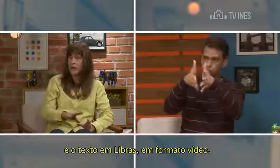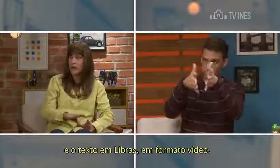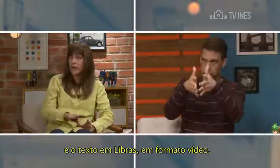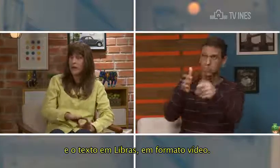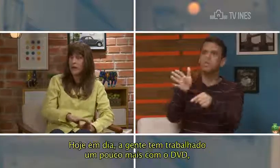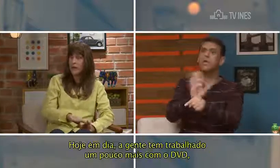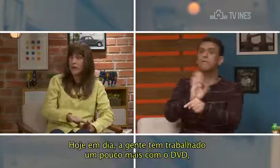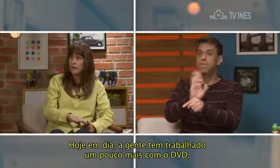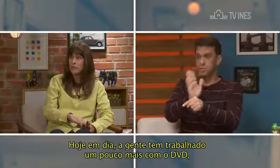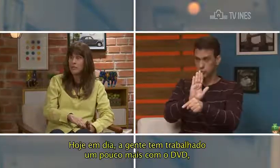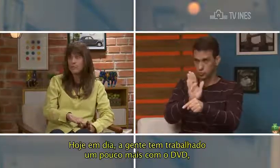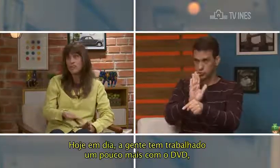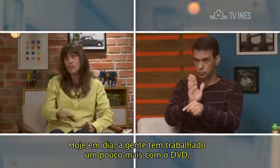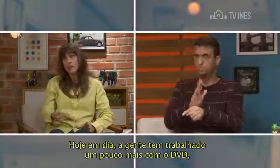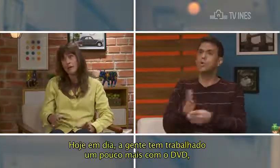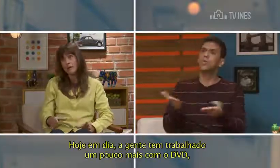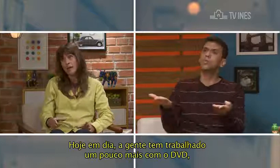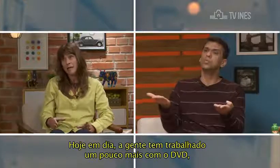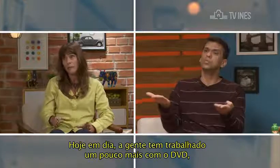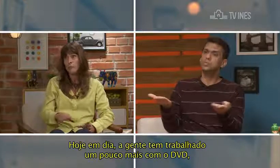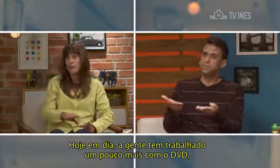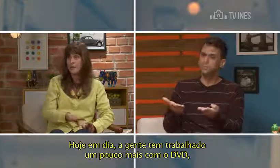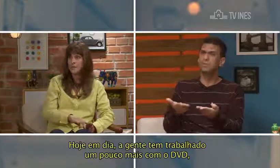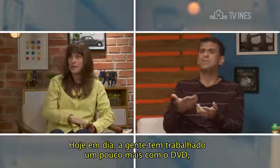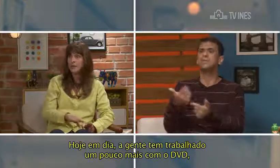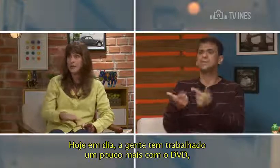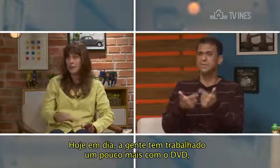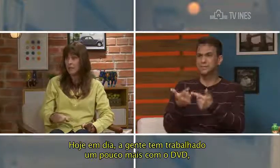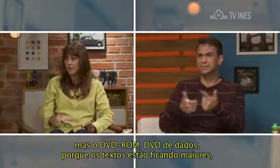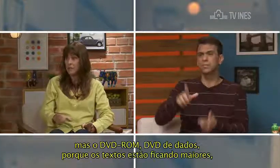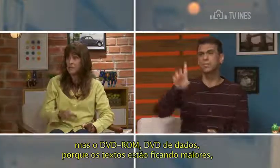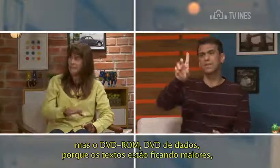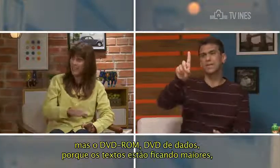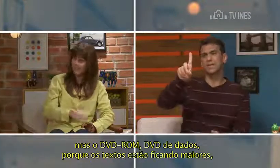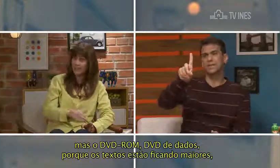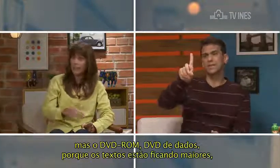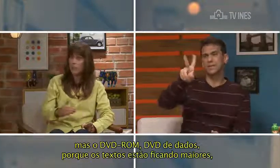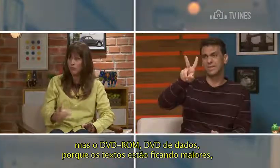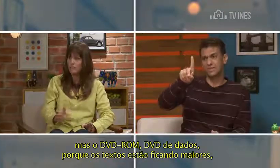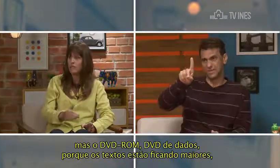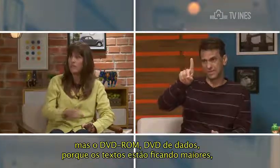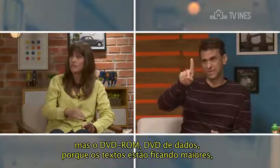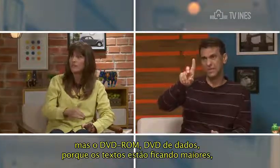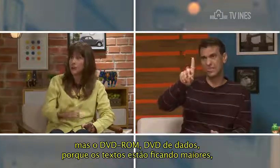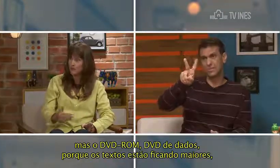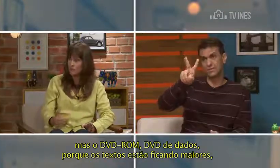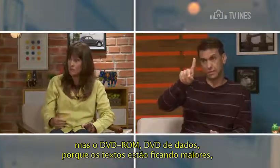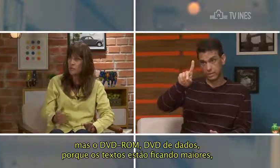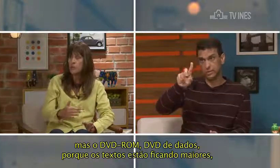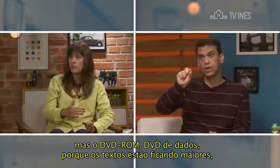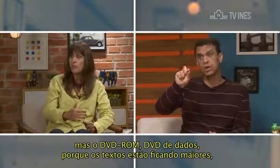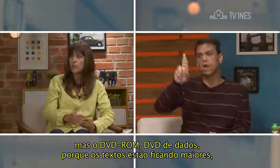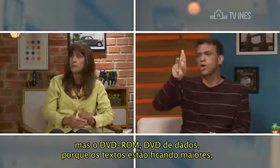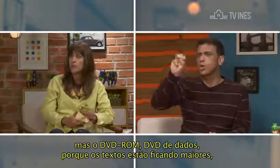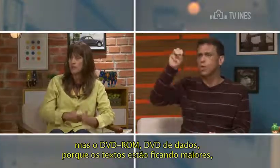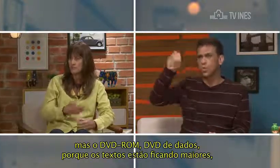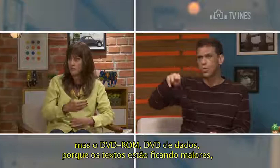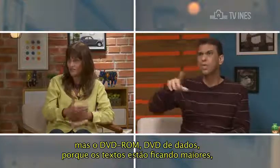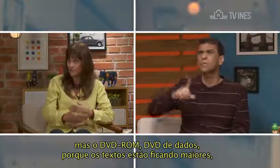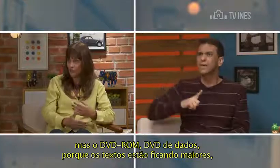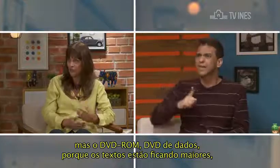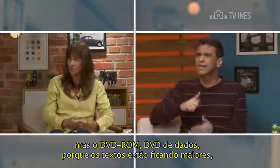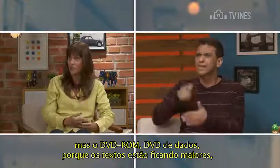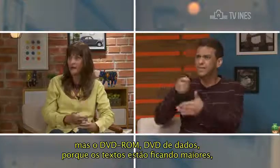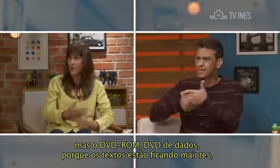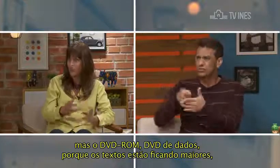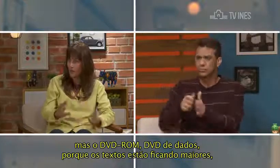vídeo. Hoje em dia a gente tem trabalhado um pouco mais com DVD, mas o DVD-ROM, DVD de dados, porque os textos